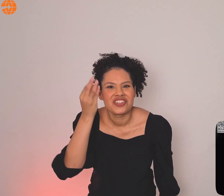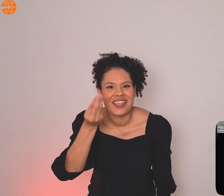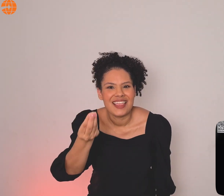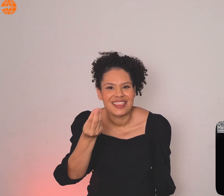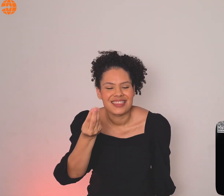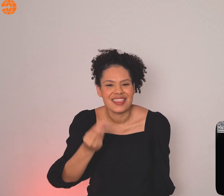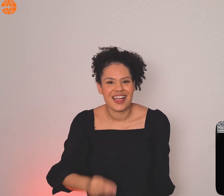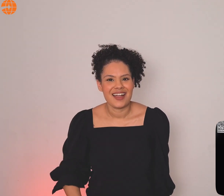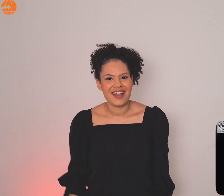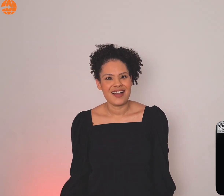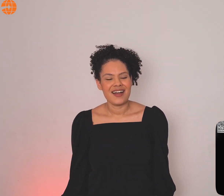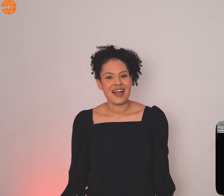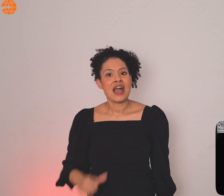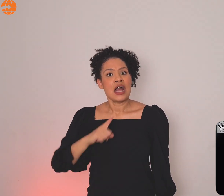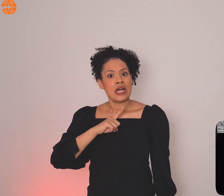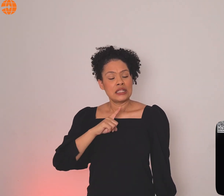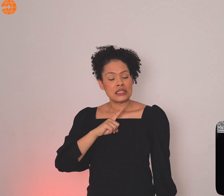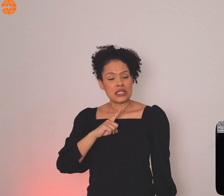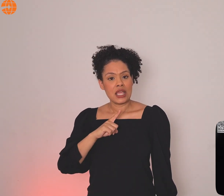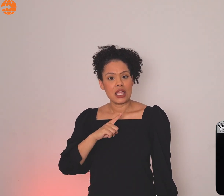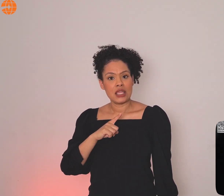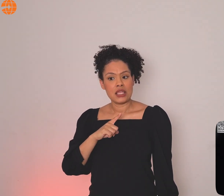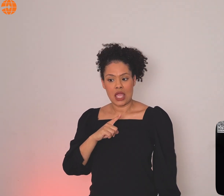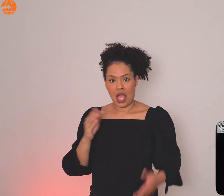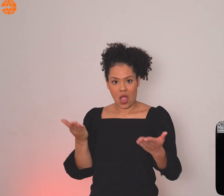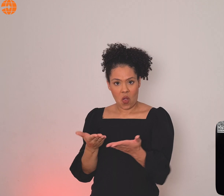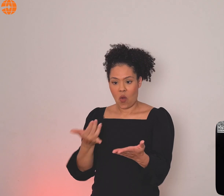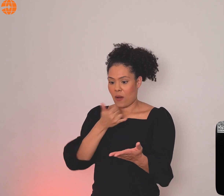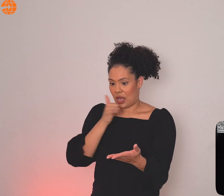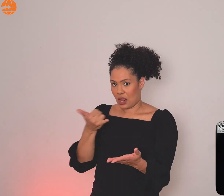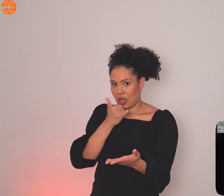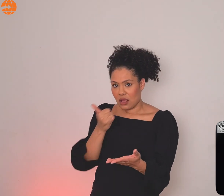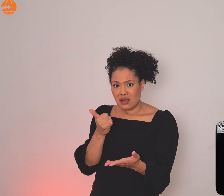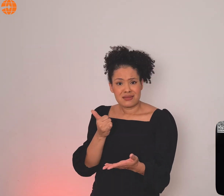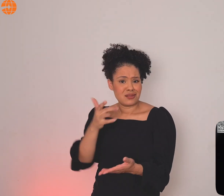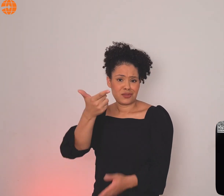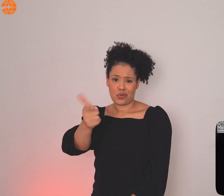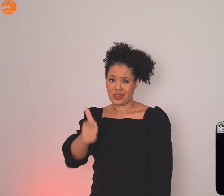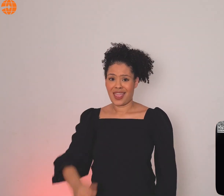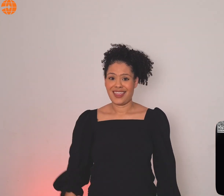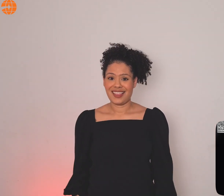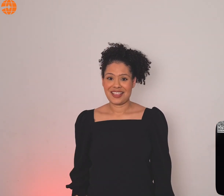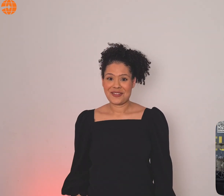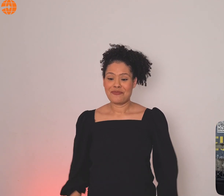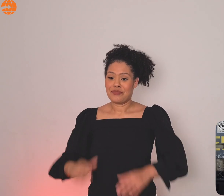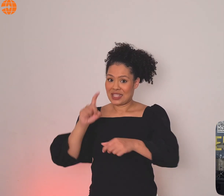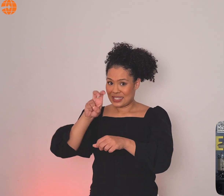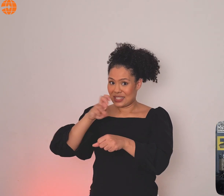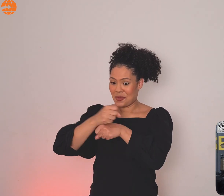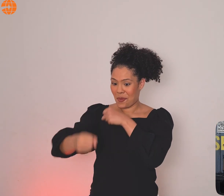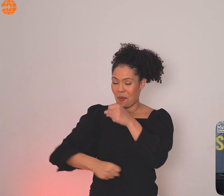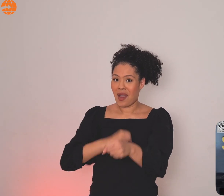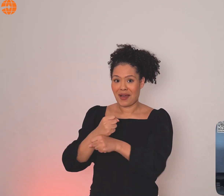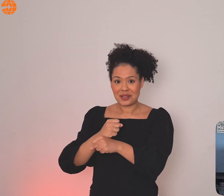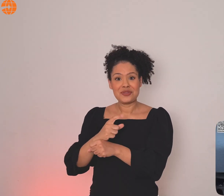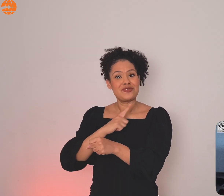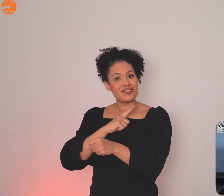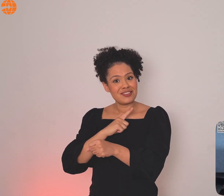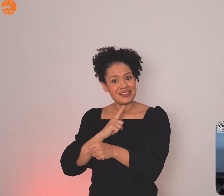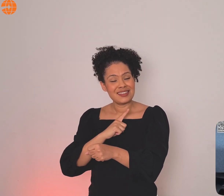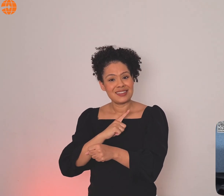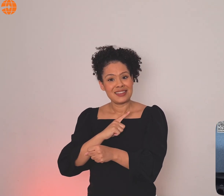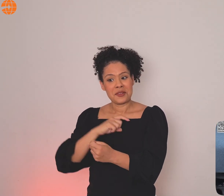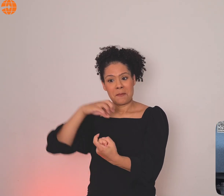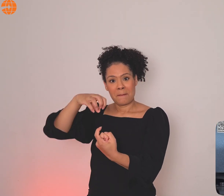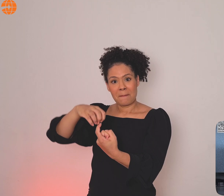energia elétrica, já tem até um posto de saúde? Já imaginou daqui a 5 anos, chegar lá e ver que uma das